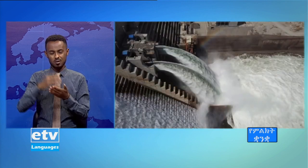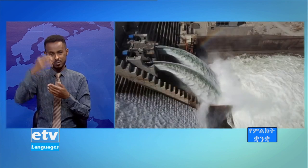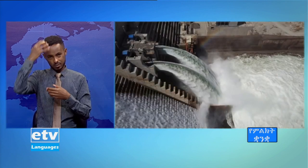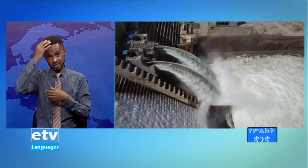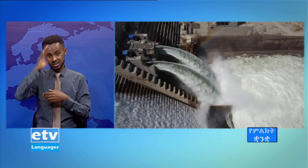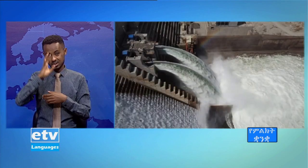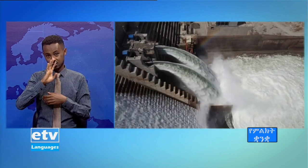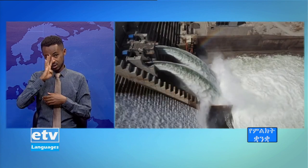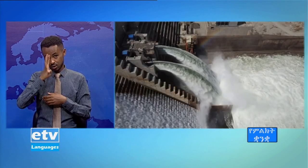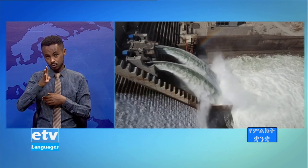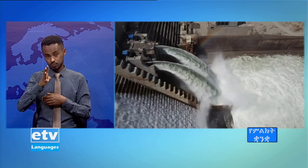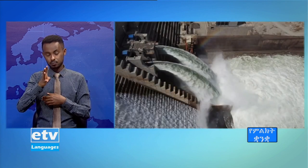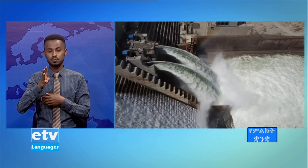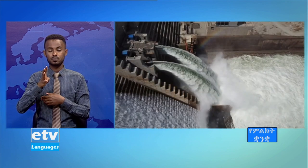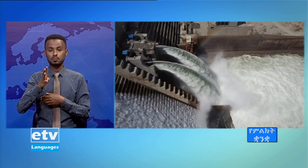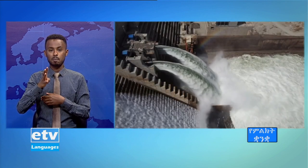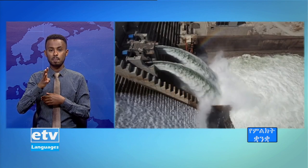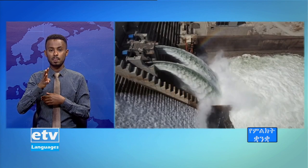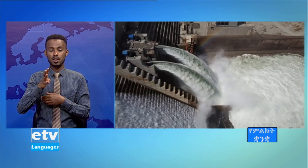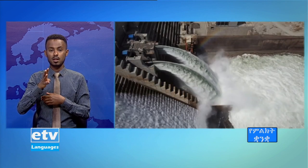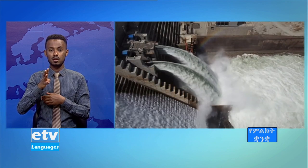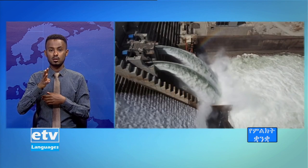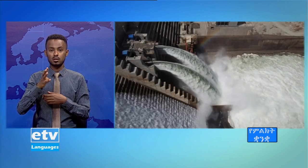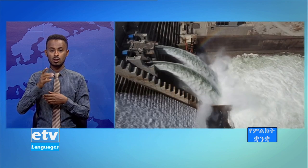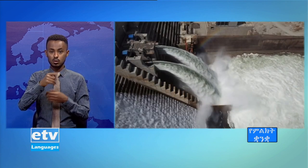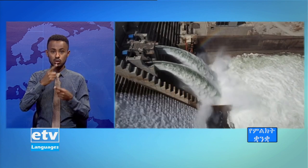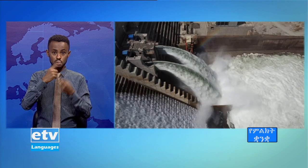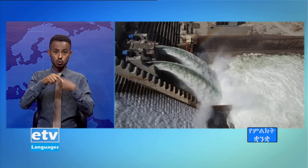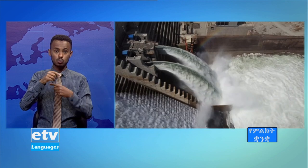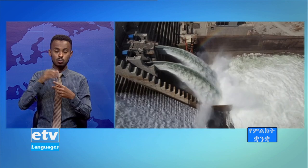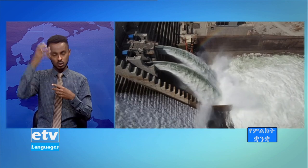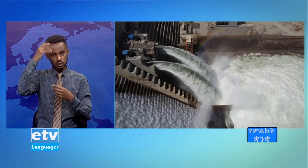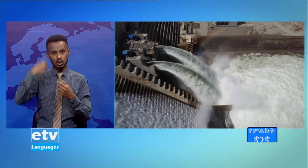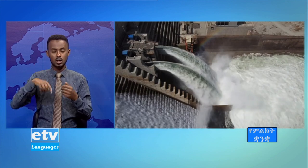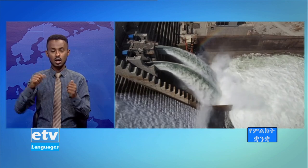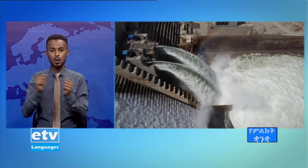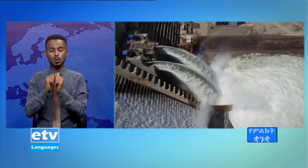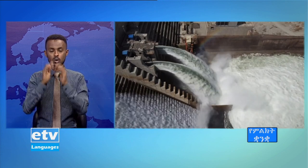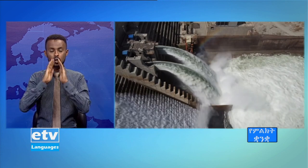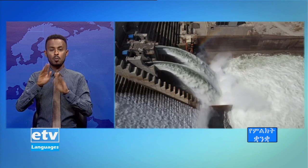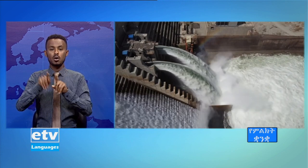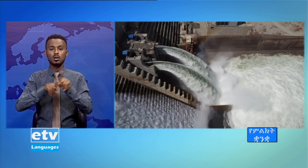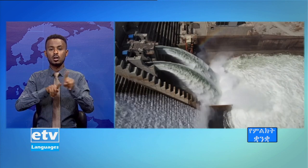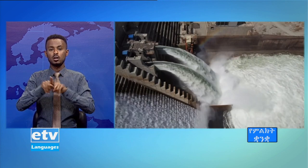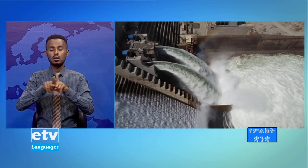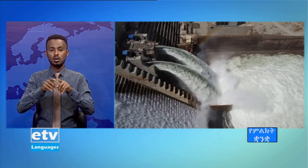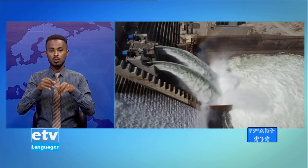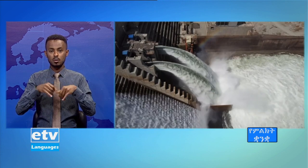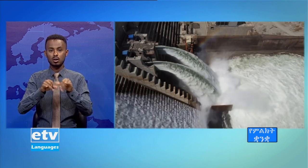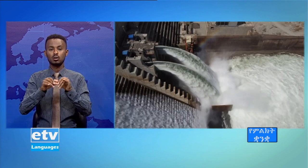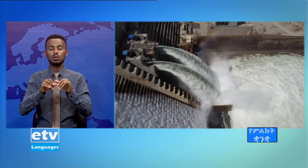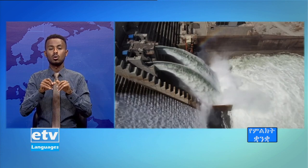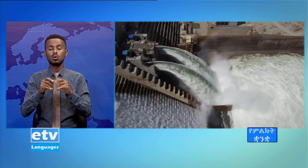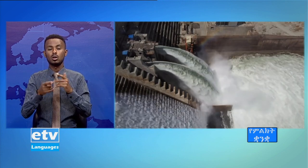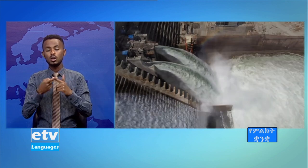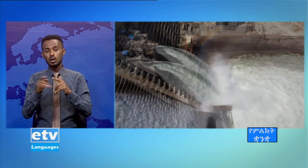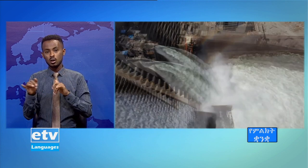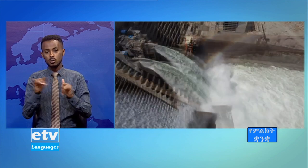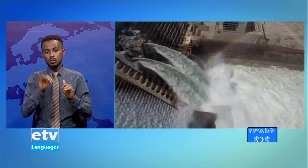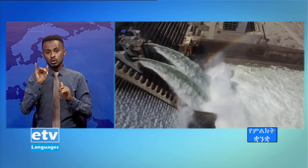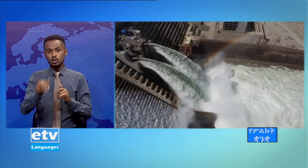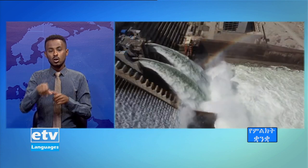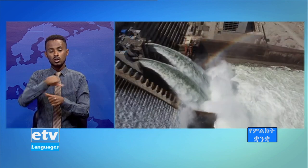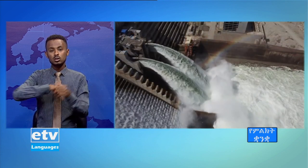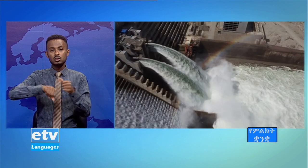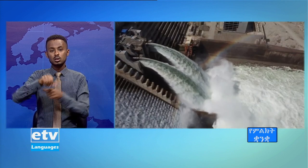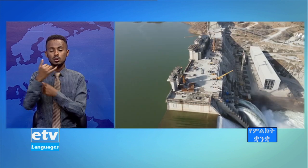ፈጥረው መጪው መንግስት ከኛ ጋር አንድ በሰላማዊ ድርድር የሚቀጥል፣ ሁለት ደግሞ እዛው እርስ